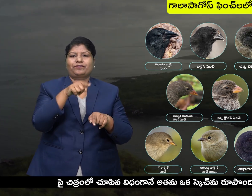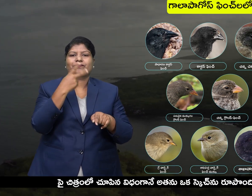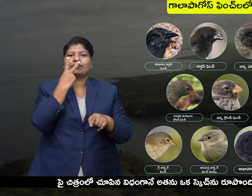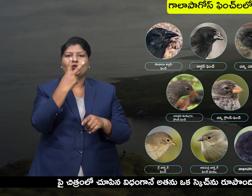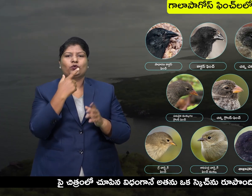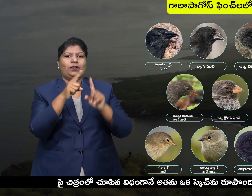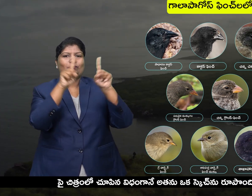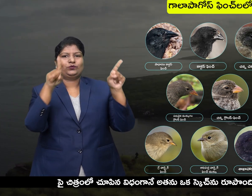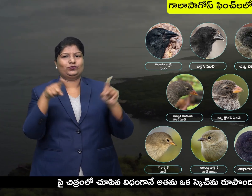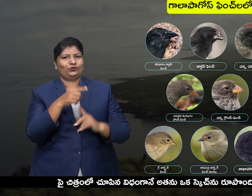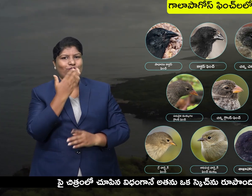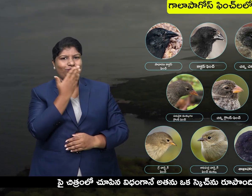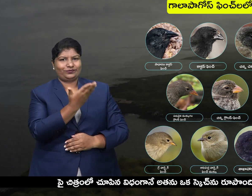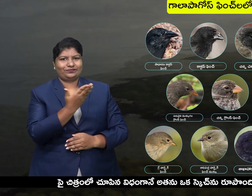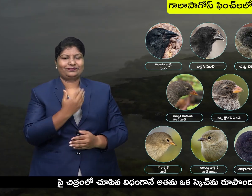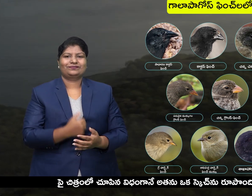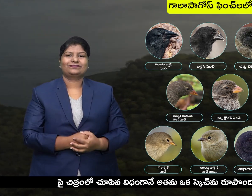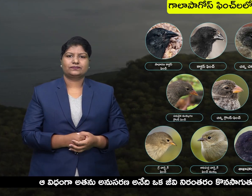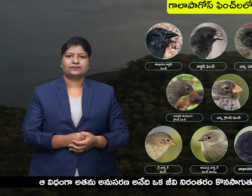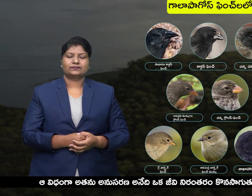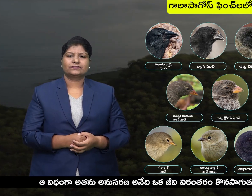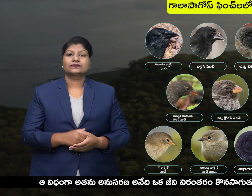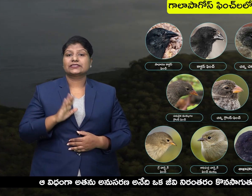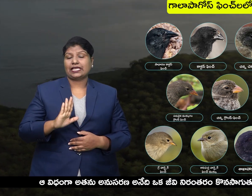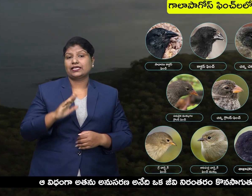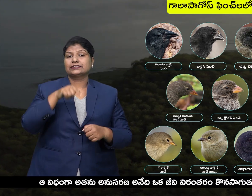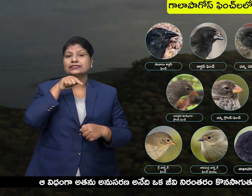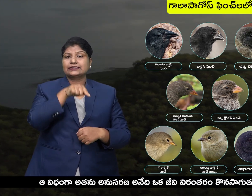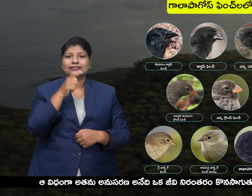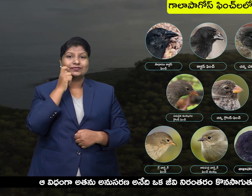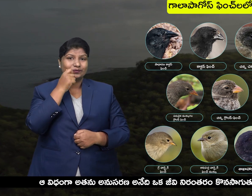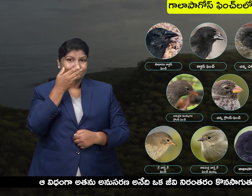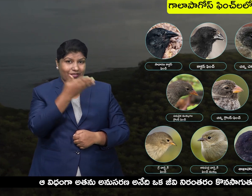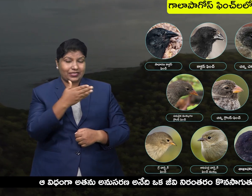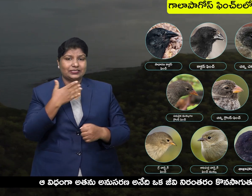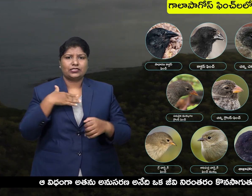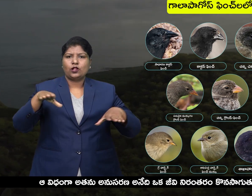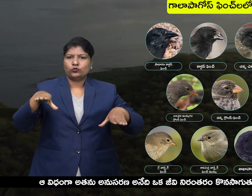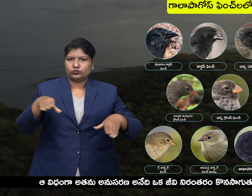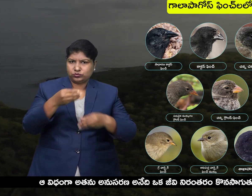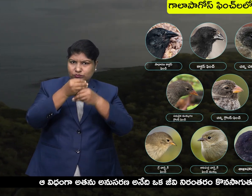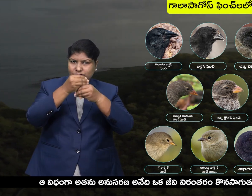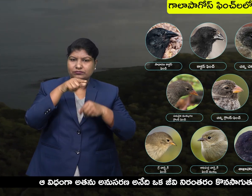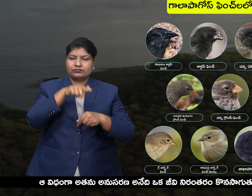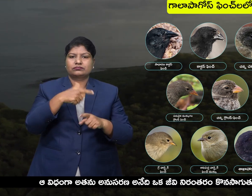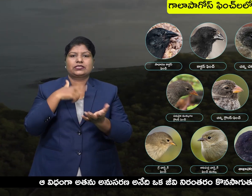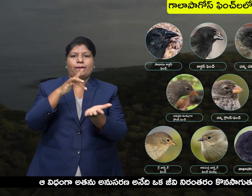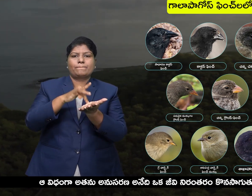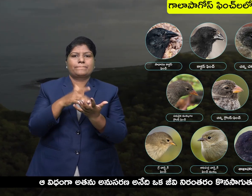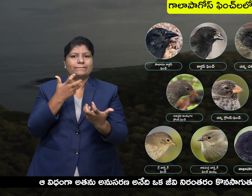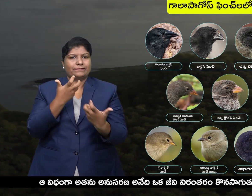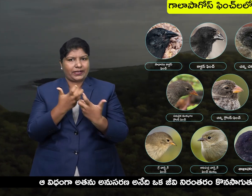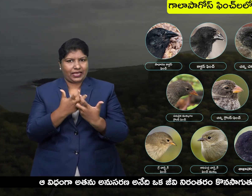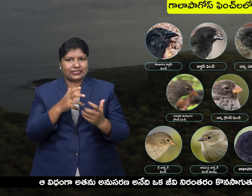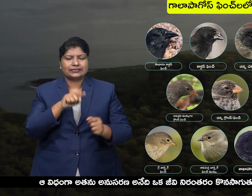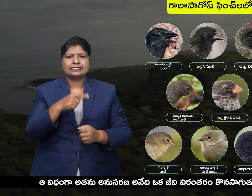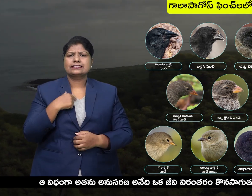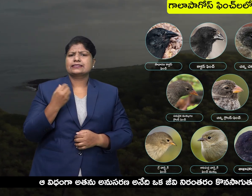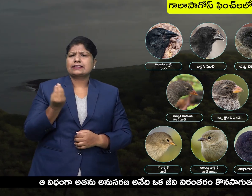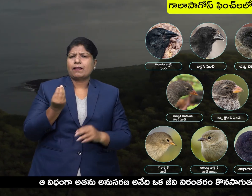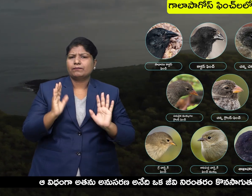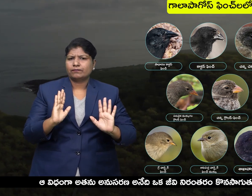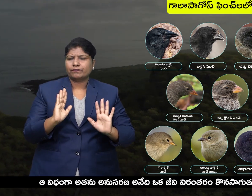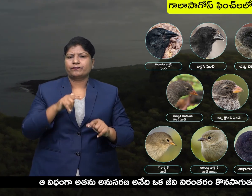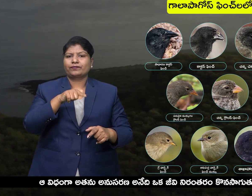ఆ విధంగా అతను అనుసరణ అనేది ఒక జీవి నిరంతరం కొనసాగుతూనే ఉంటుంది.